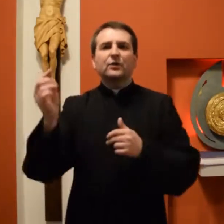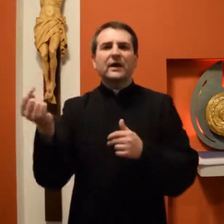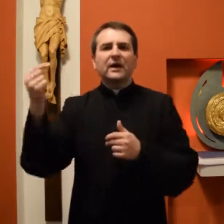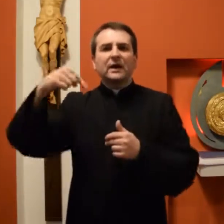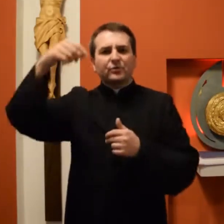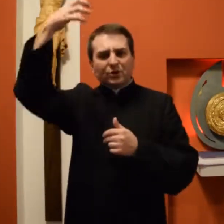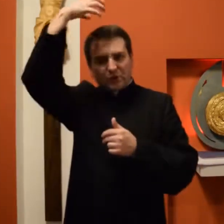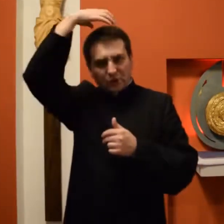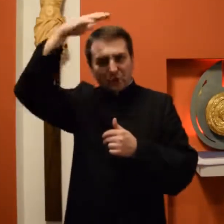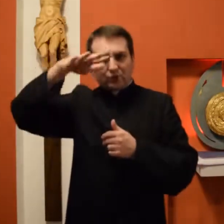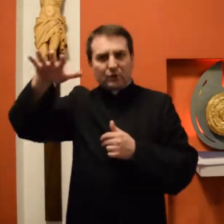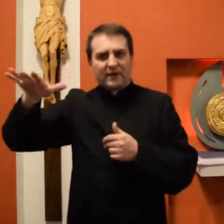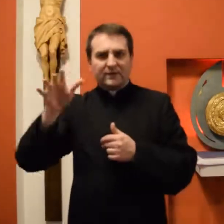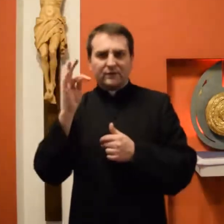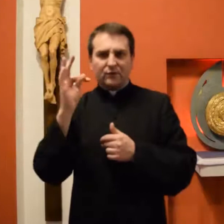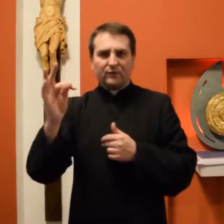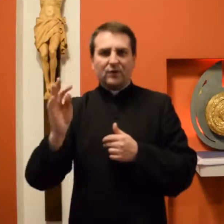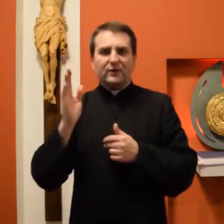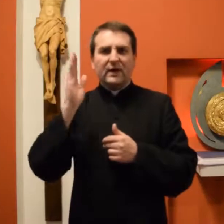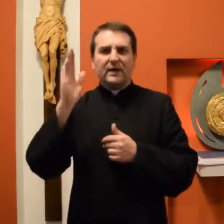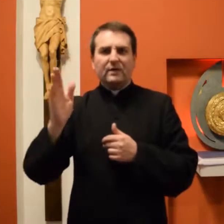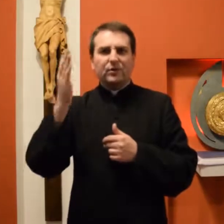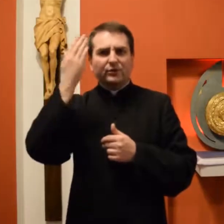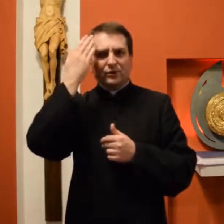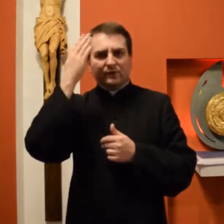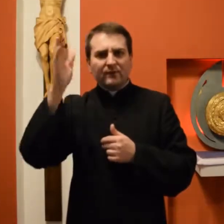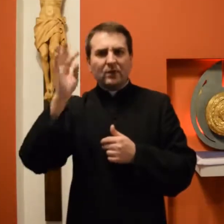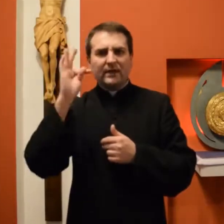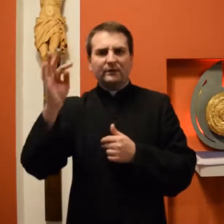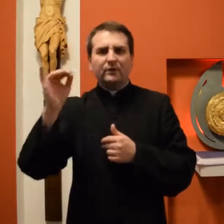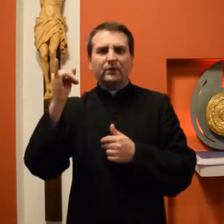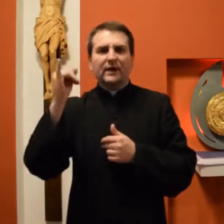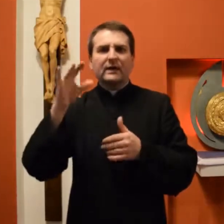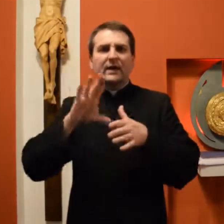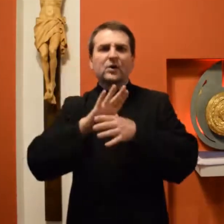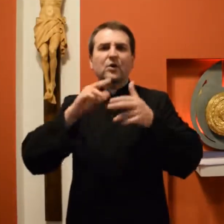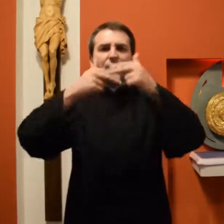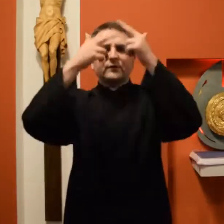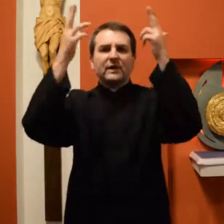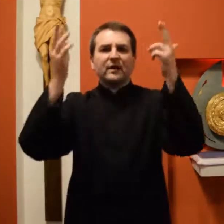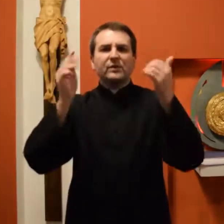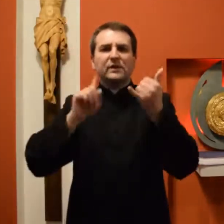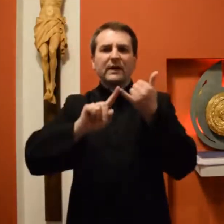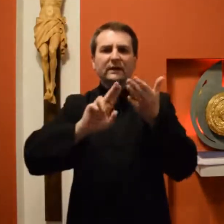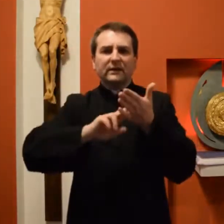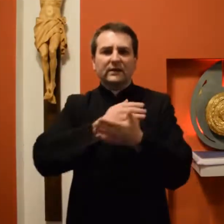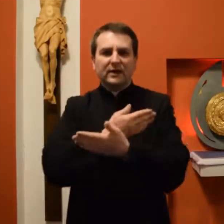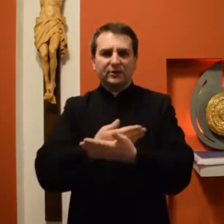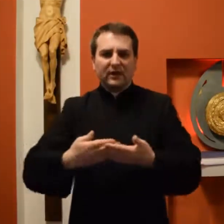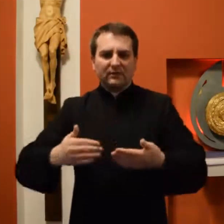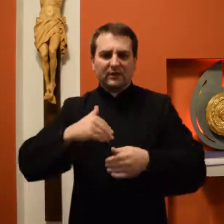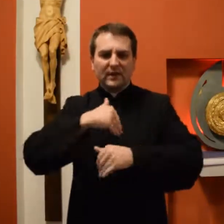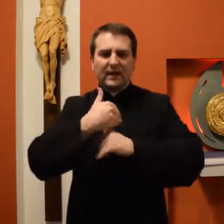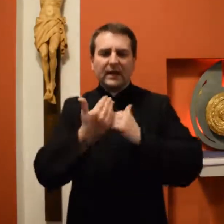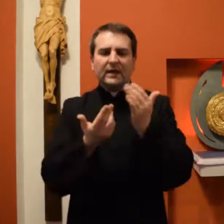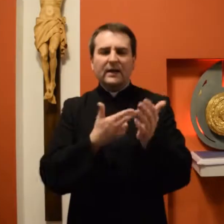Twoje, przyjdź królestwo Twoje, bądź wola Twoja jako w niebie, tak i na ziemi.